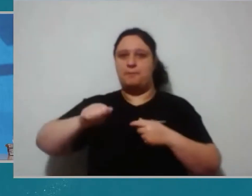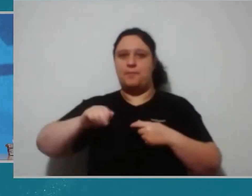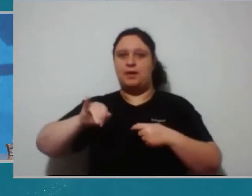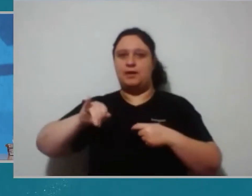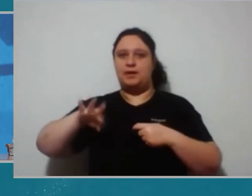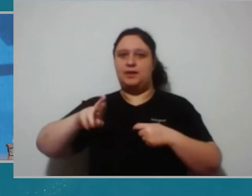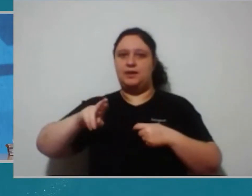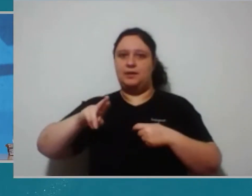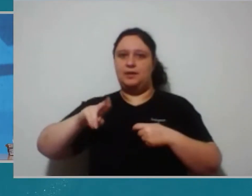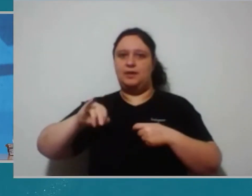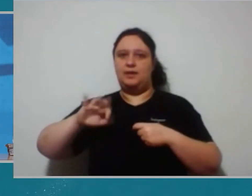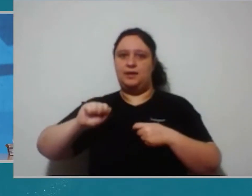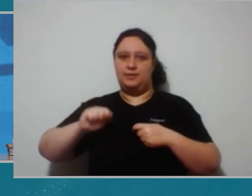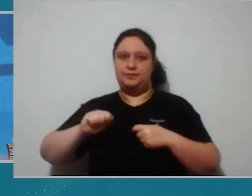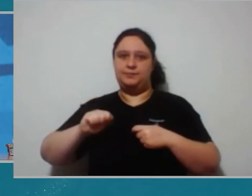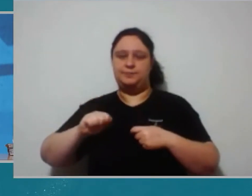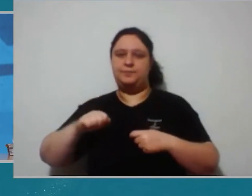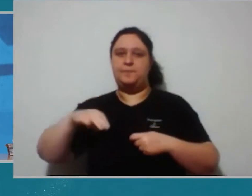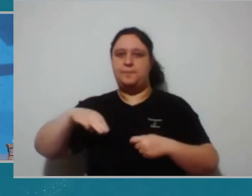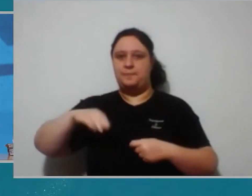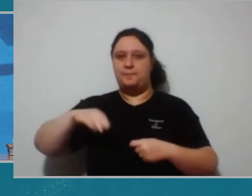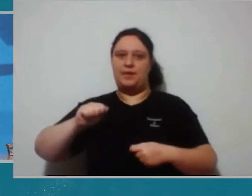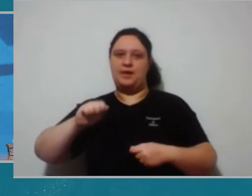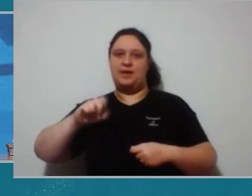detenhas porque ainda não subi para meu pai,